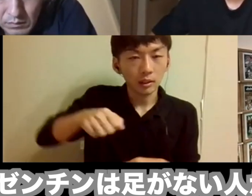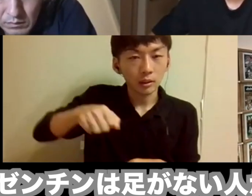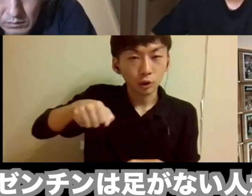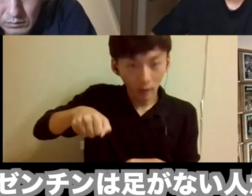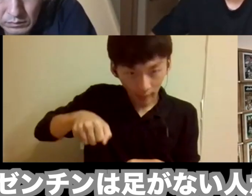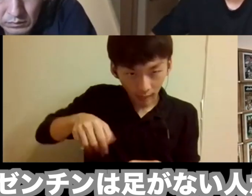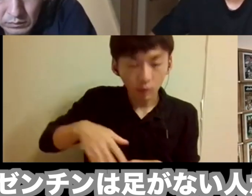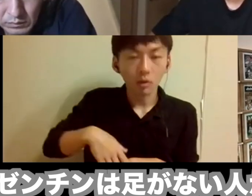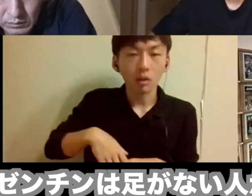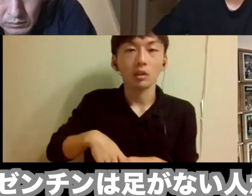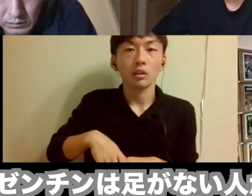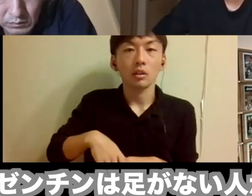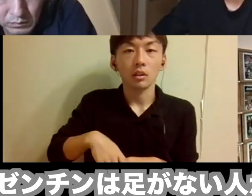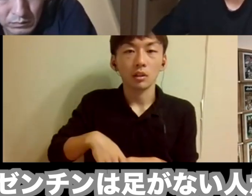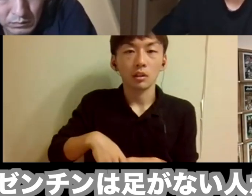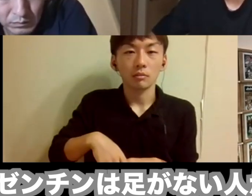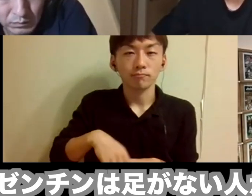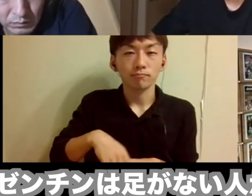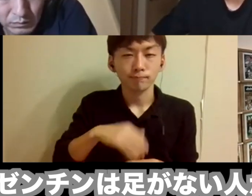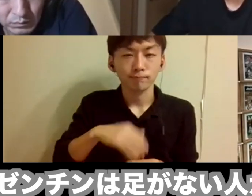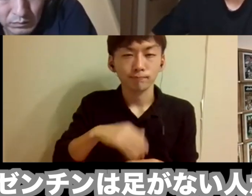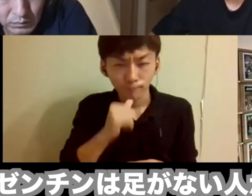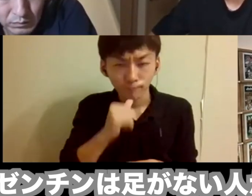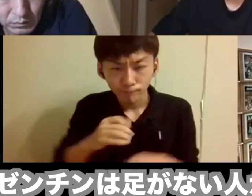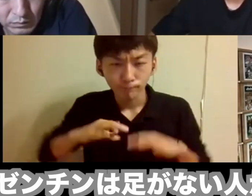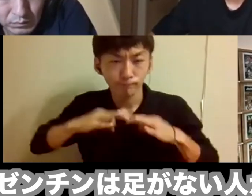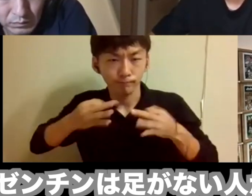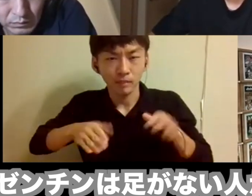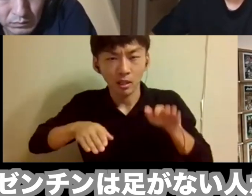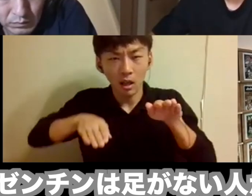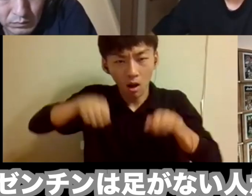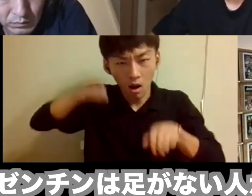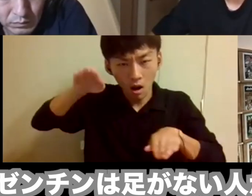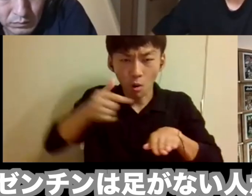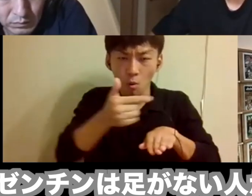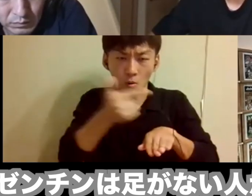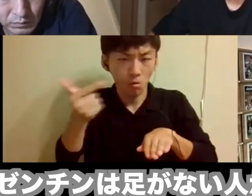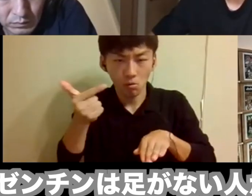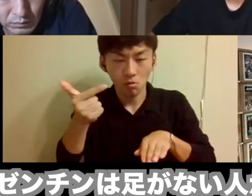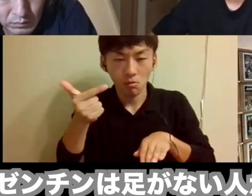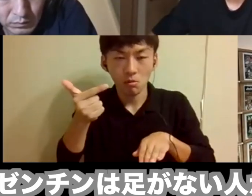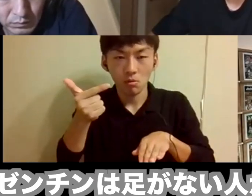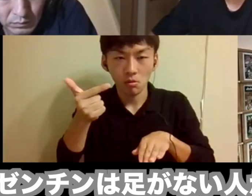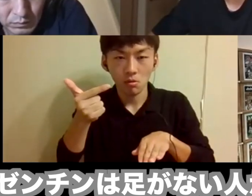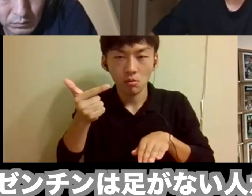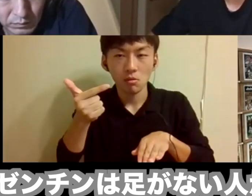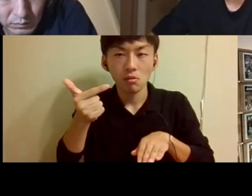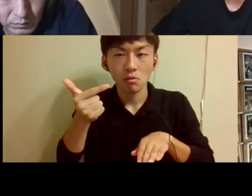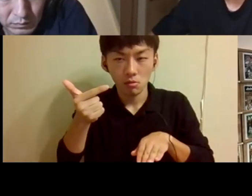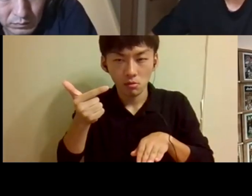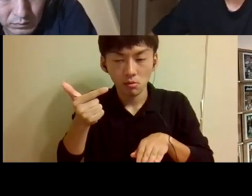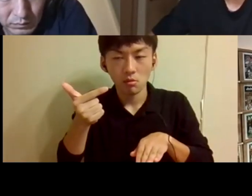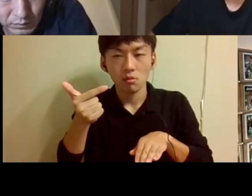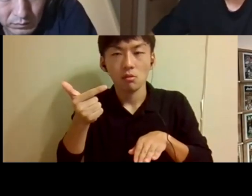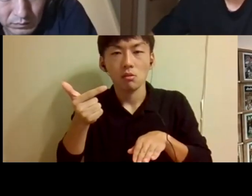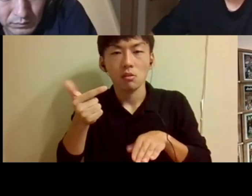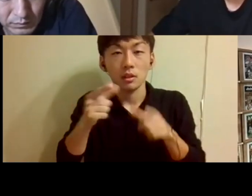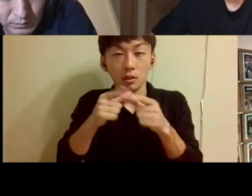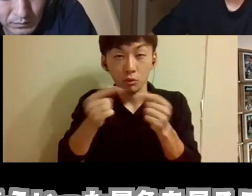貧困のさというかそういったものが日本よりも同大きいと思いますのでえっとそういっ